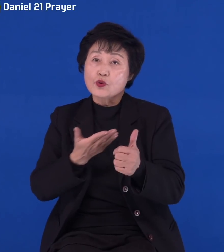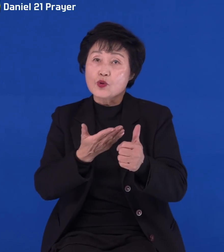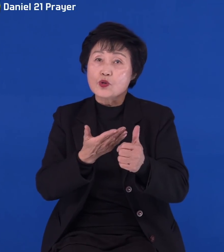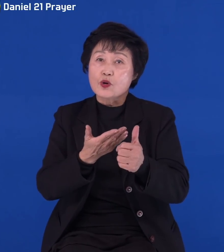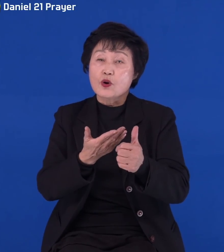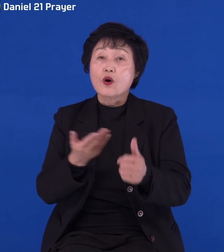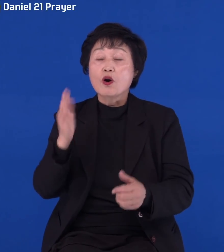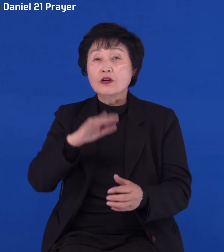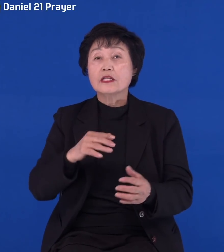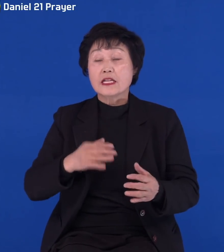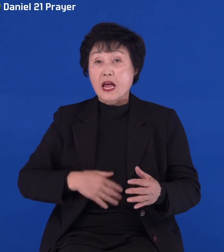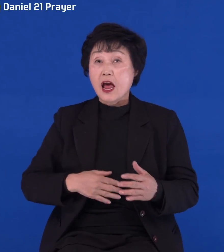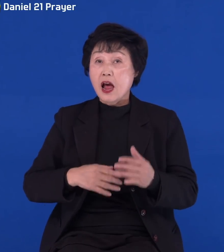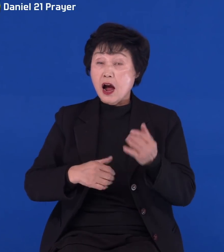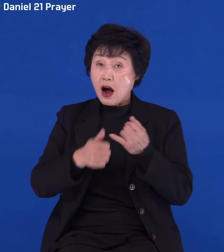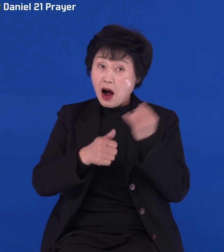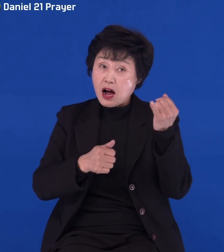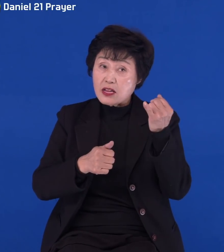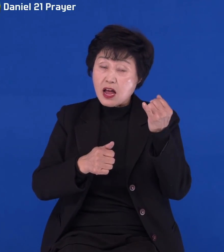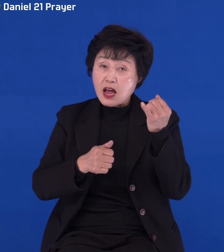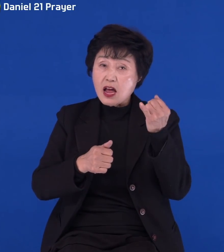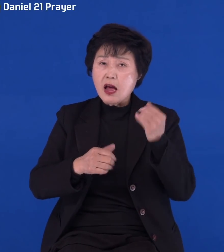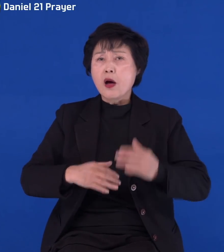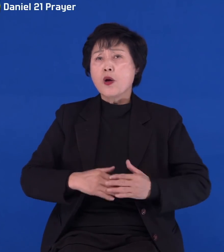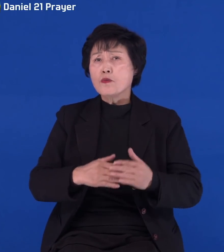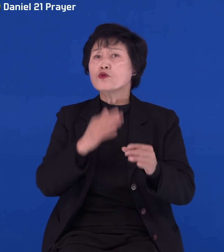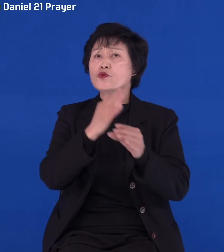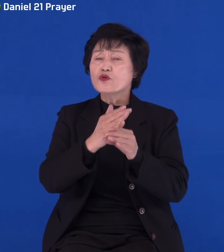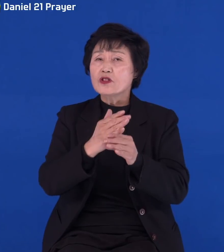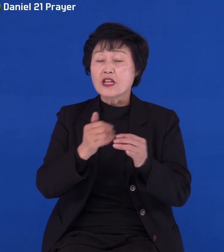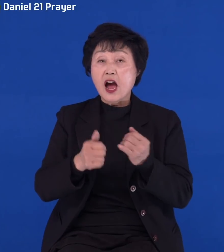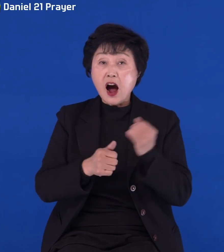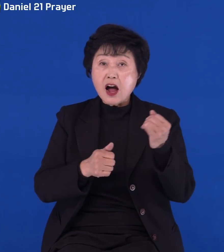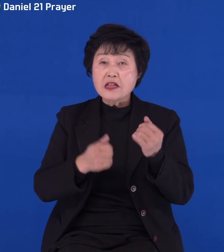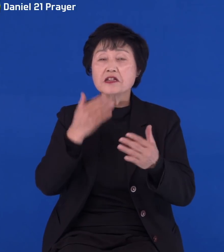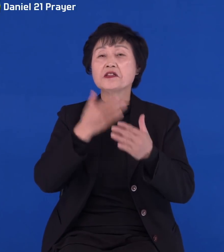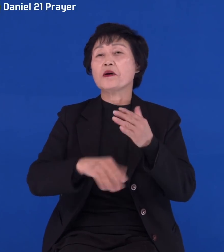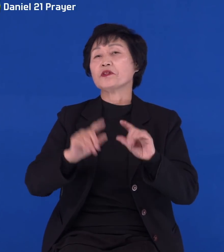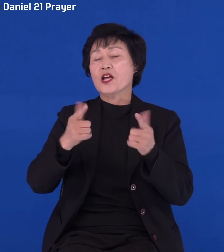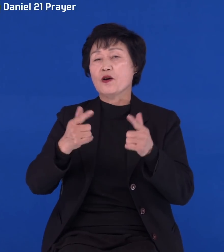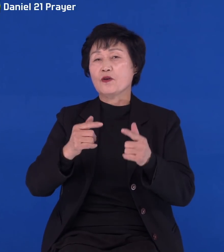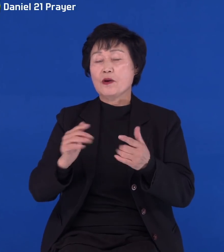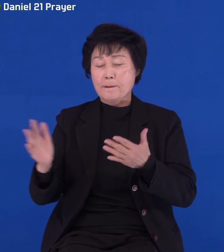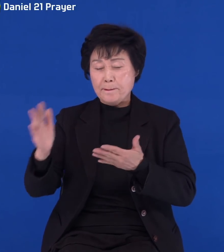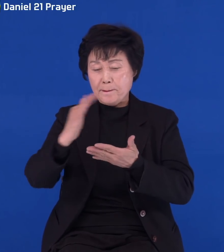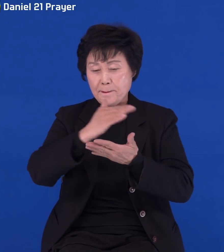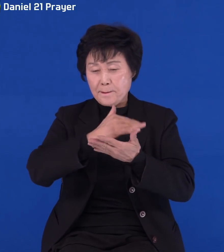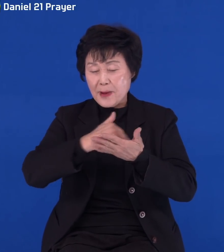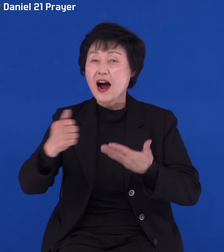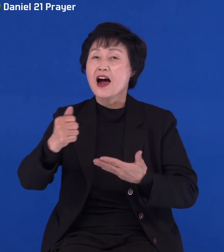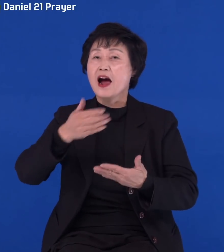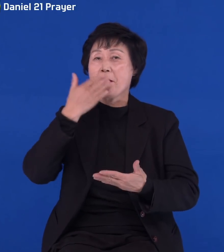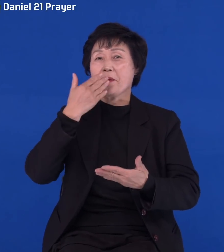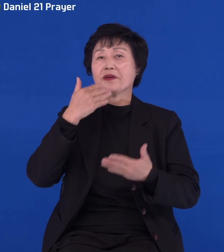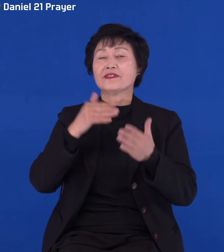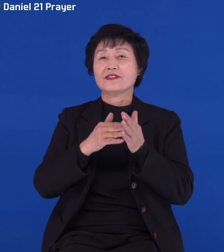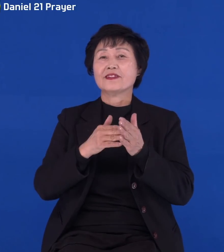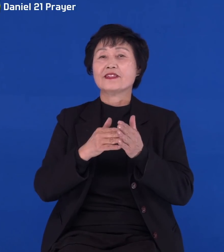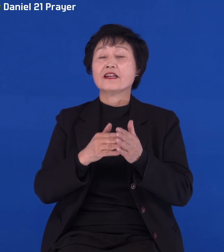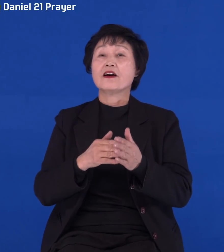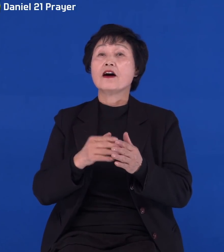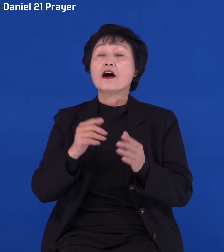중인데 다 먹더라고요. 내 아내 것도 안 주면서. 그래 놓고 나서는 제가 이제 시간이 된 거죠. 제가 만난